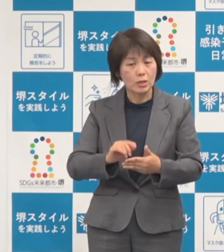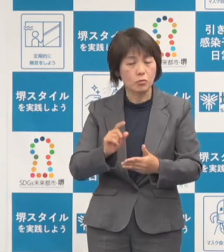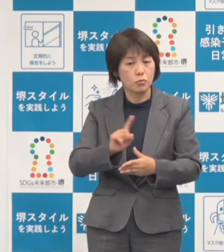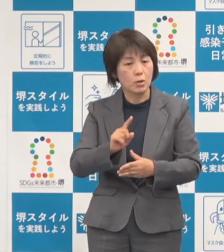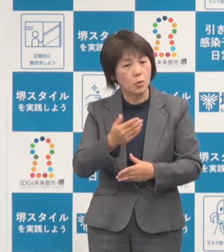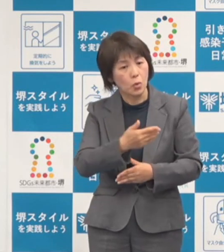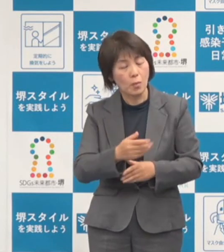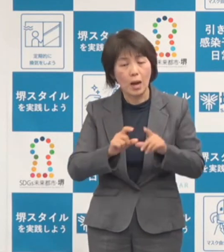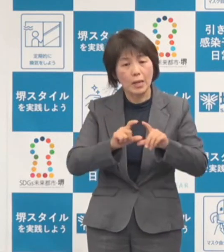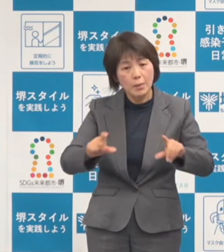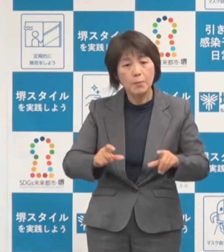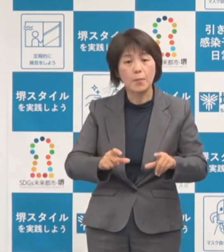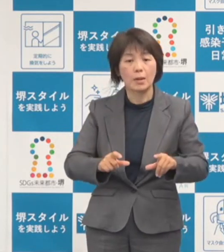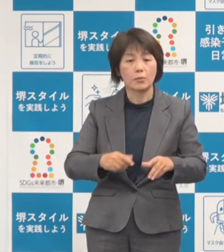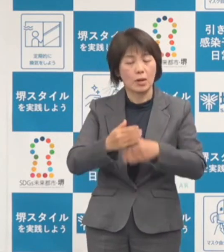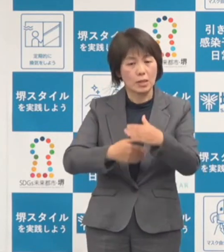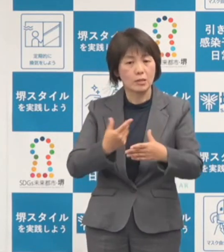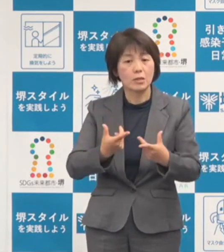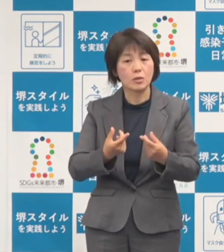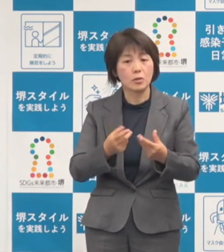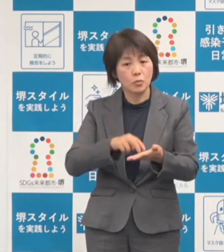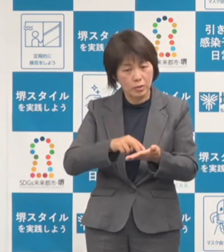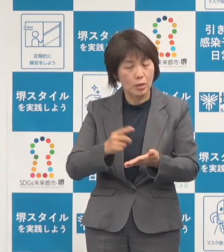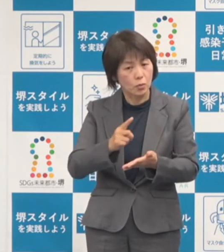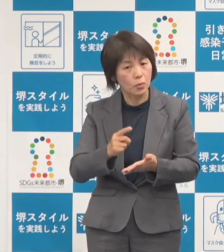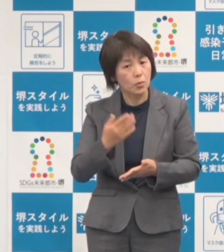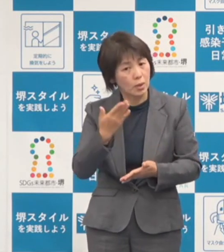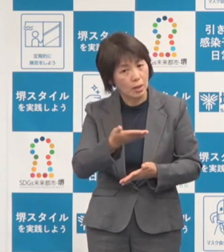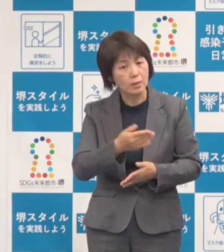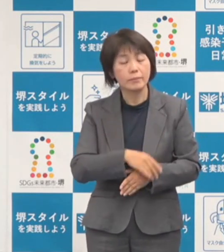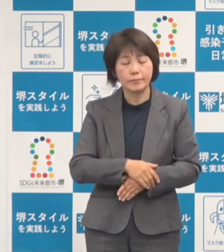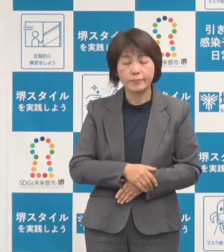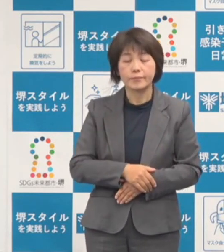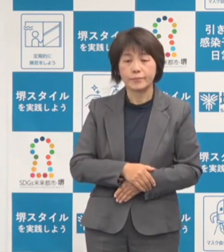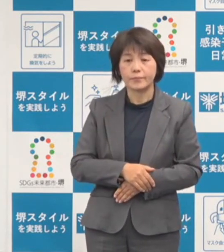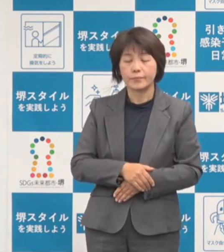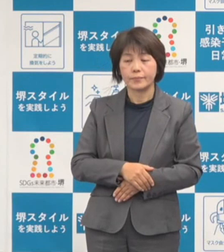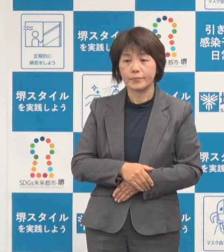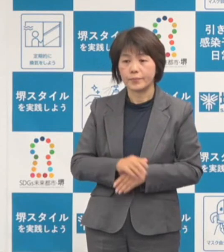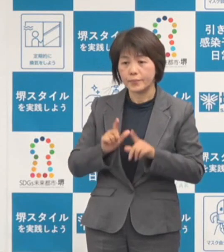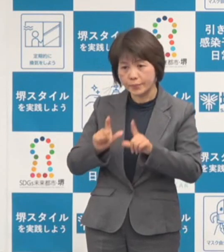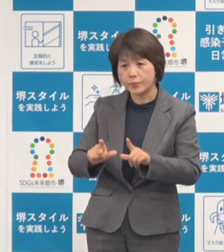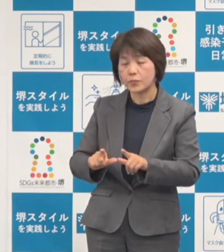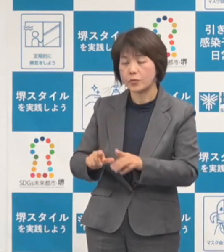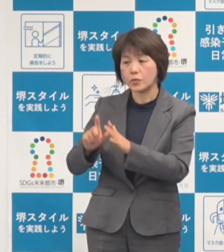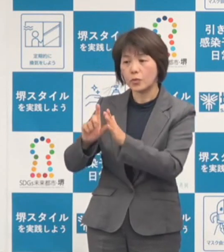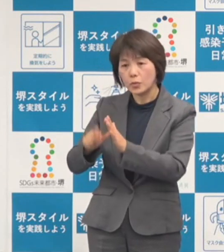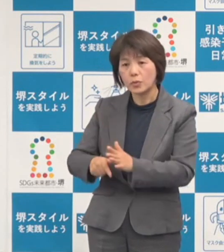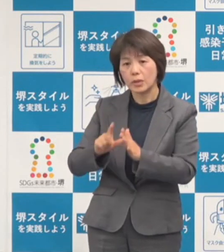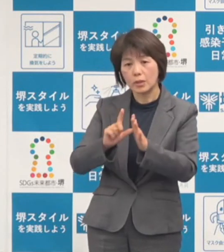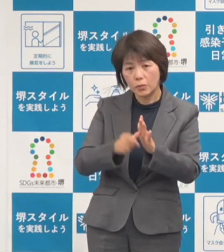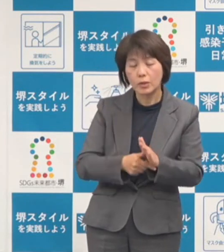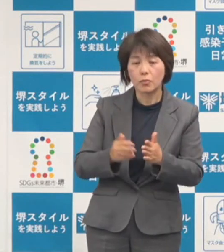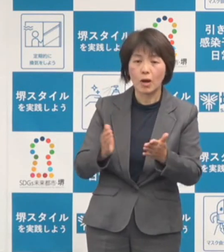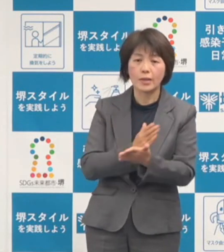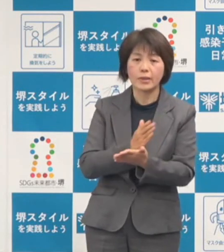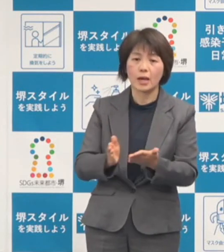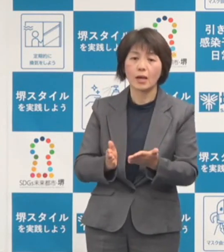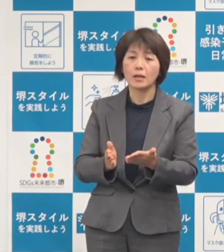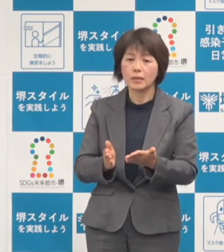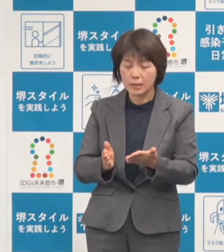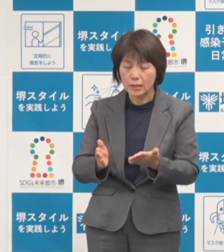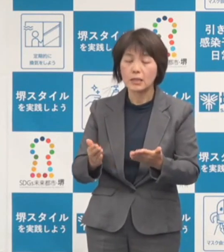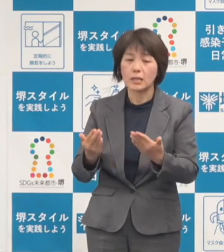てどのように考えられているか教えていただければと思います。 その時々の判断になるかと思います